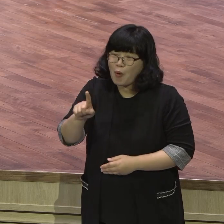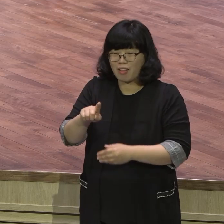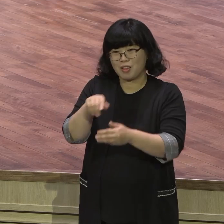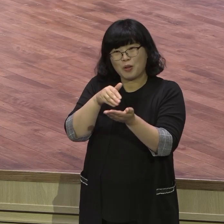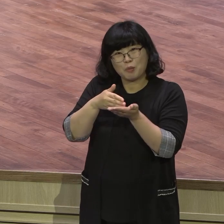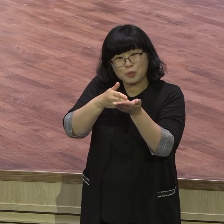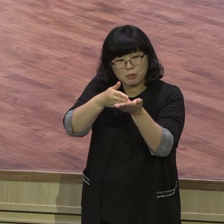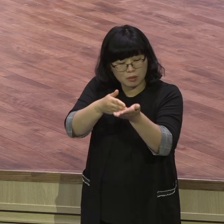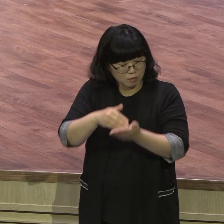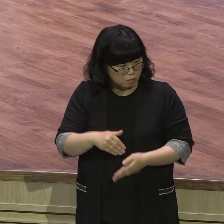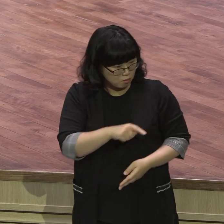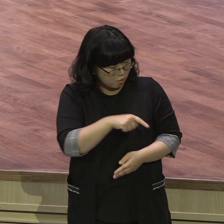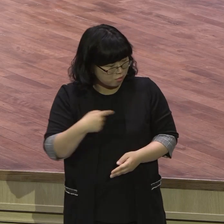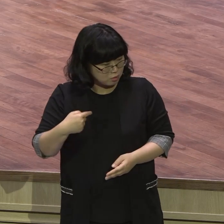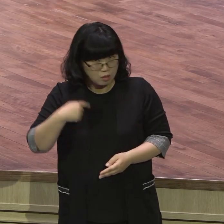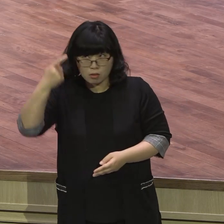길이에요